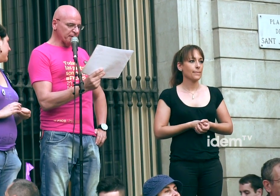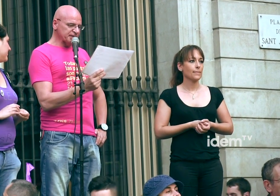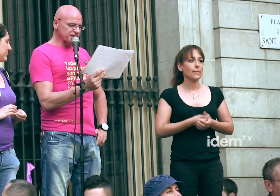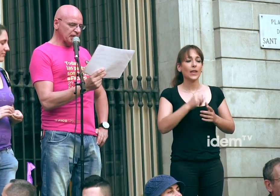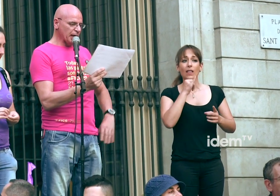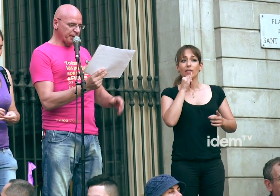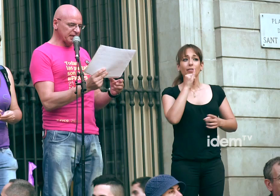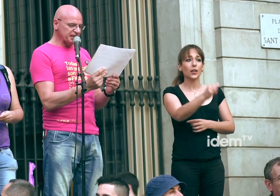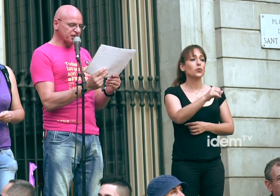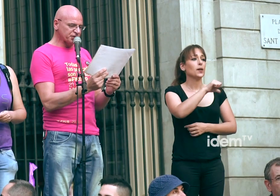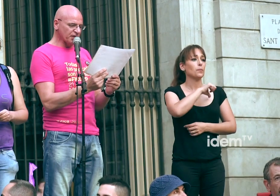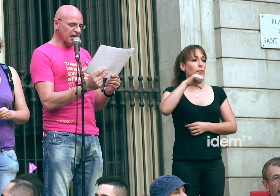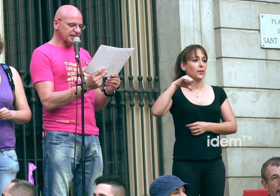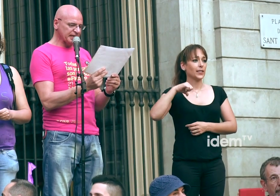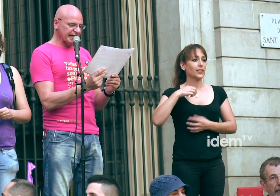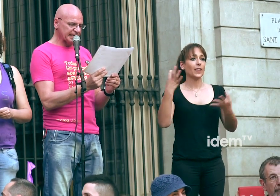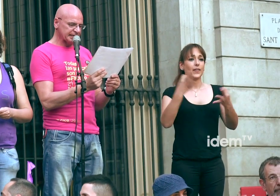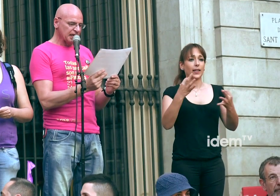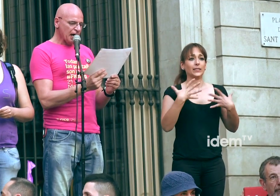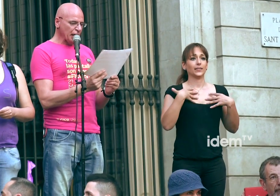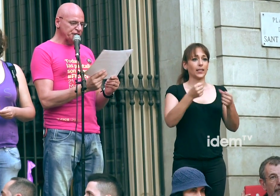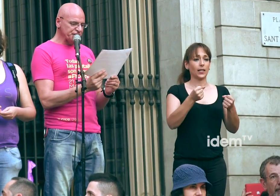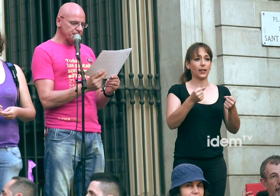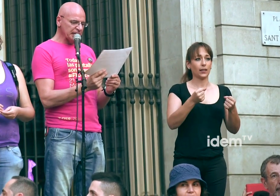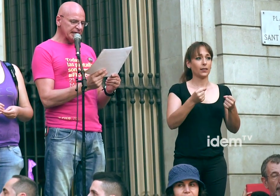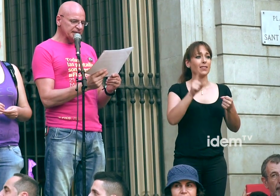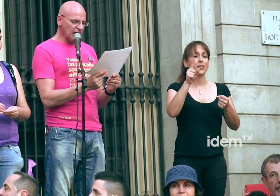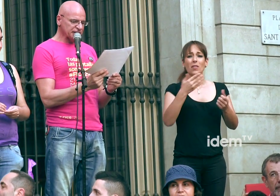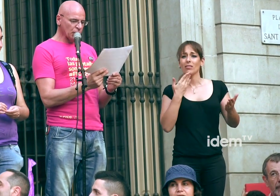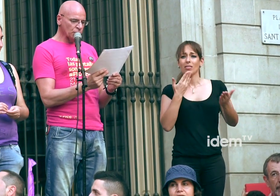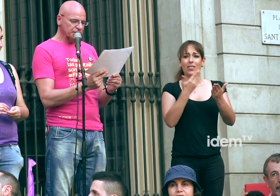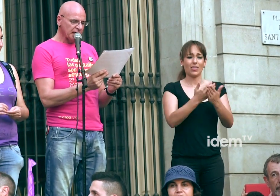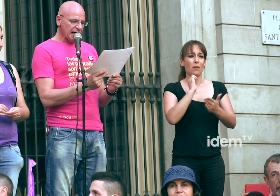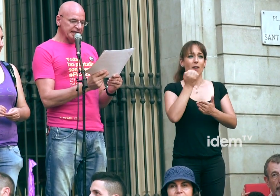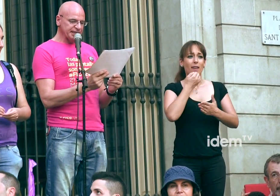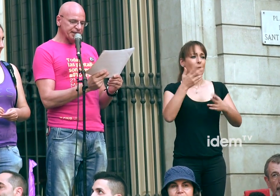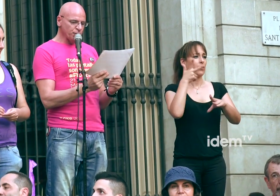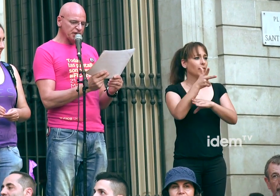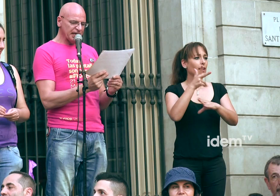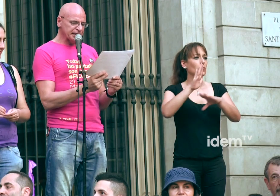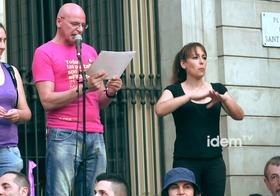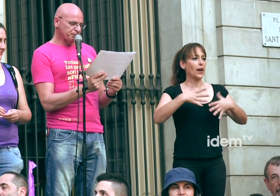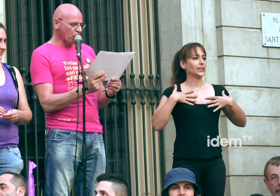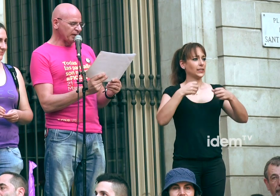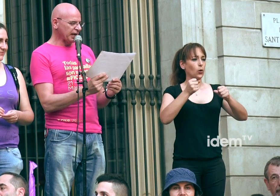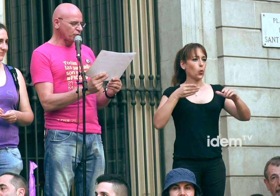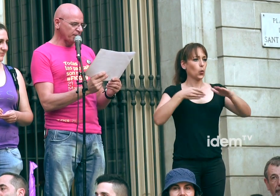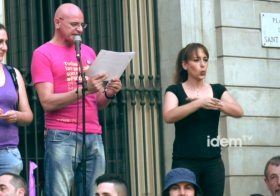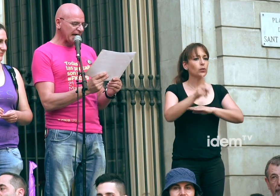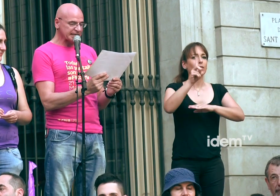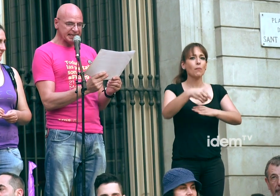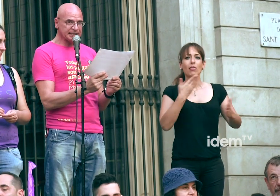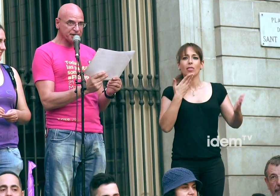Denunciem la privatització de la sanitat. Exigim el dret de la salut. Exigim una sanitat